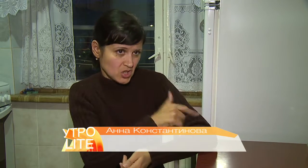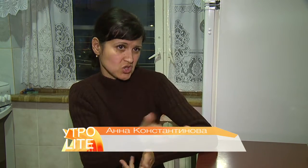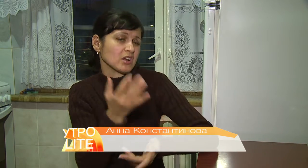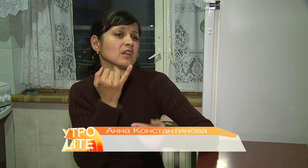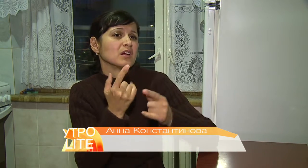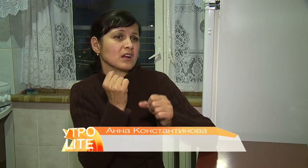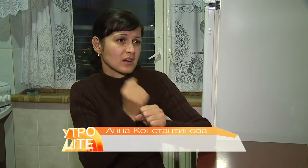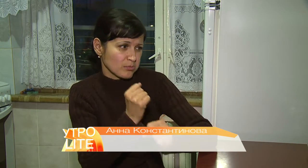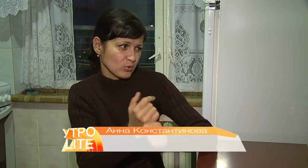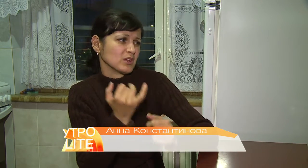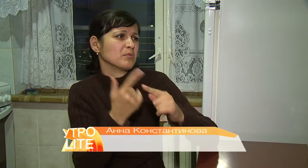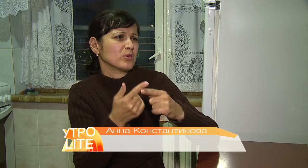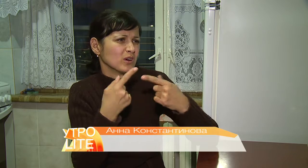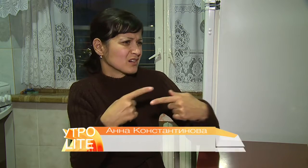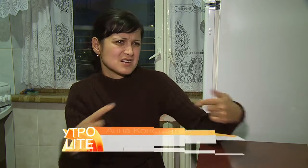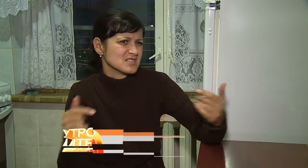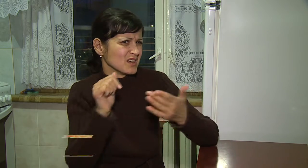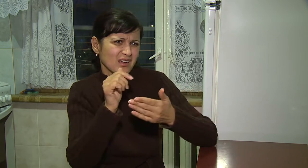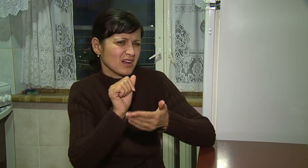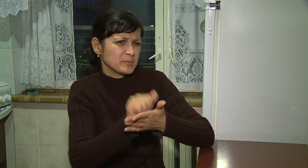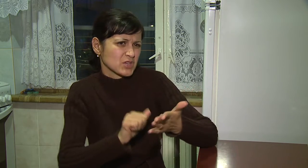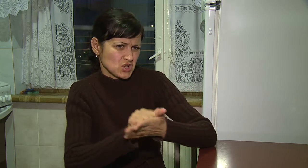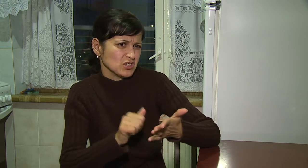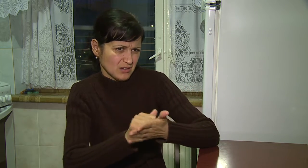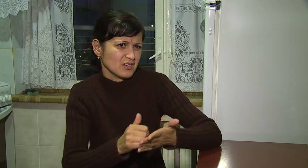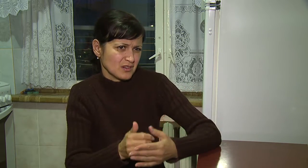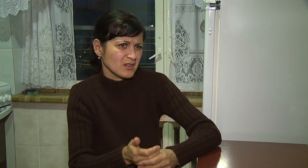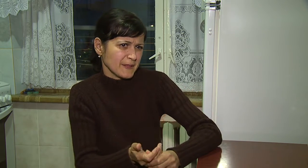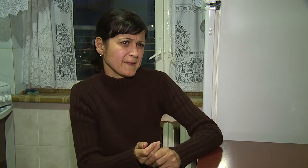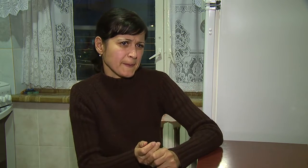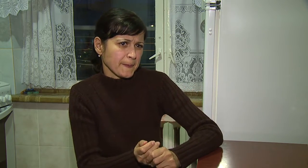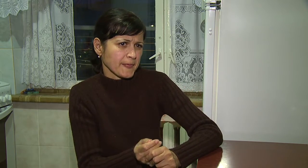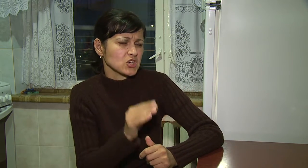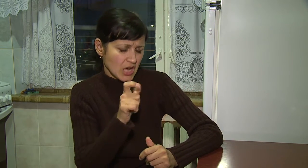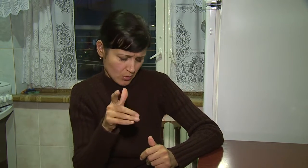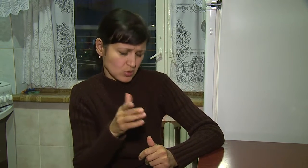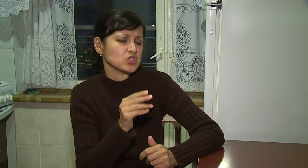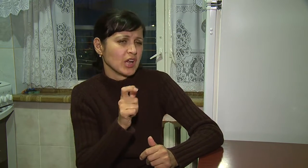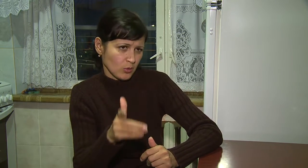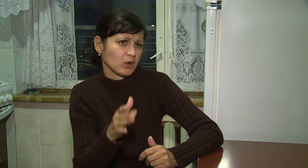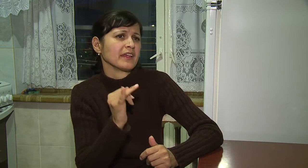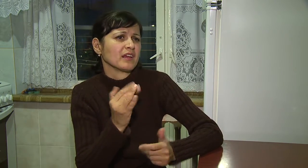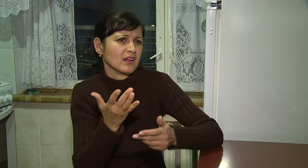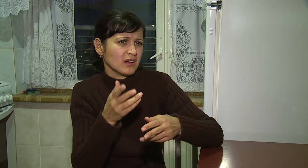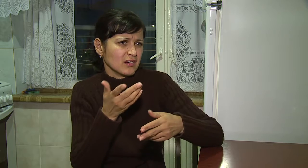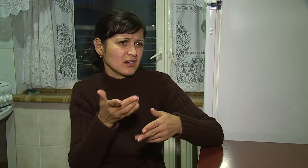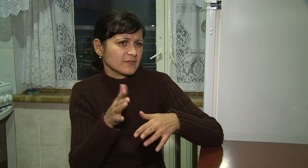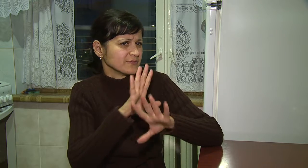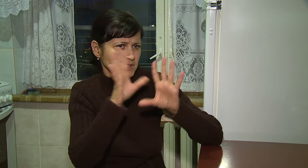что можно справиться с помощью записок, но редко удается. Когда переводчик объясняет все понятно, а когда врач нет. Слова сложные,